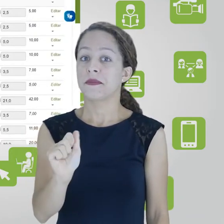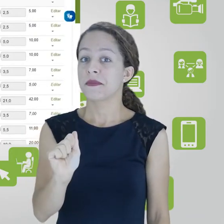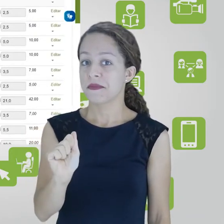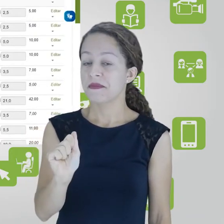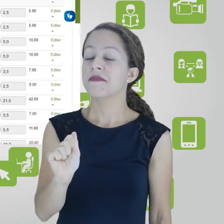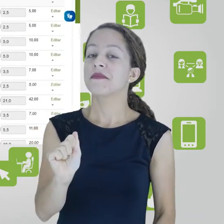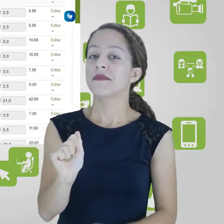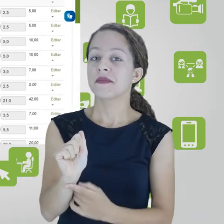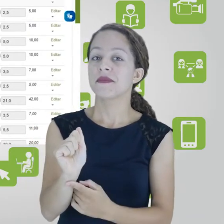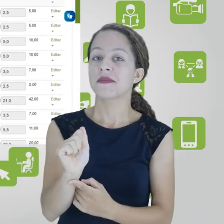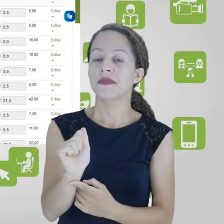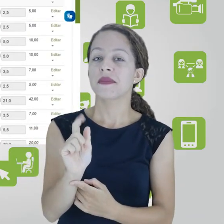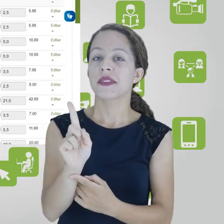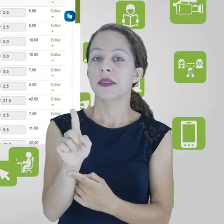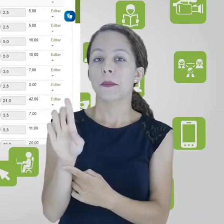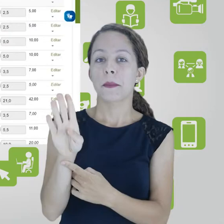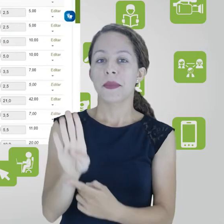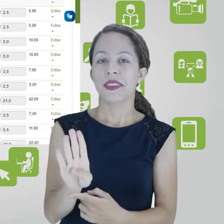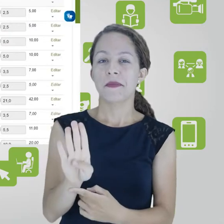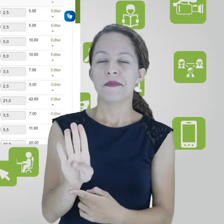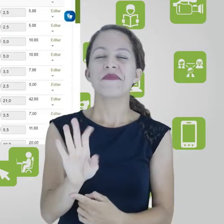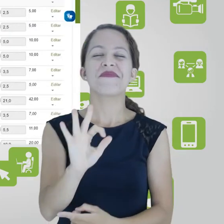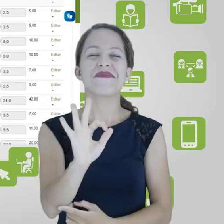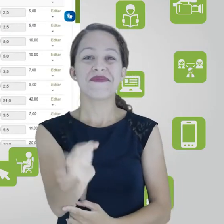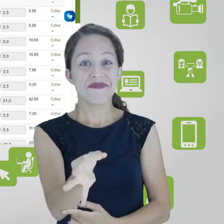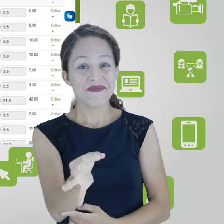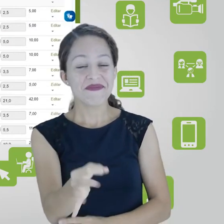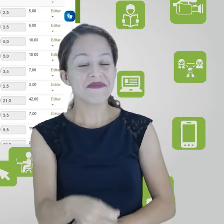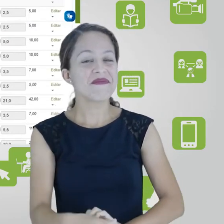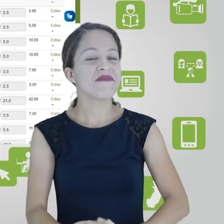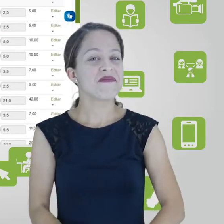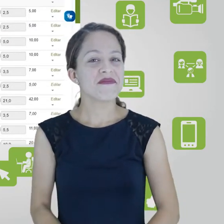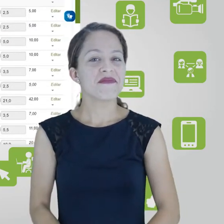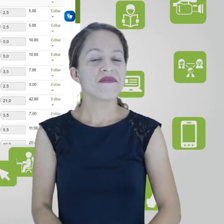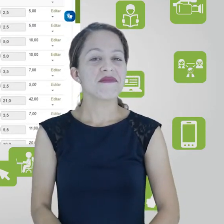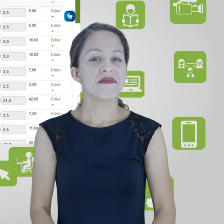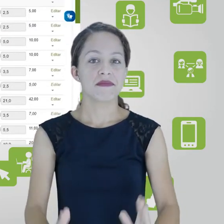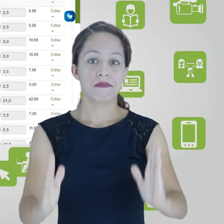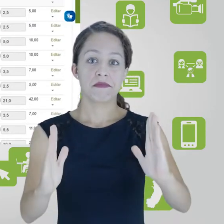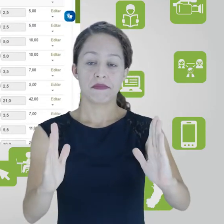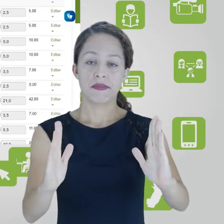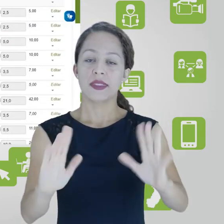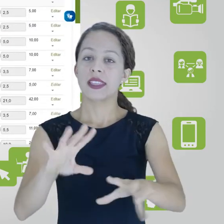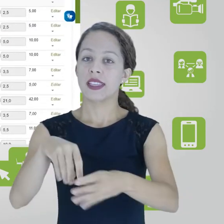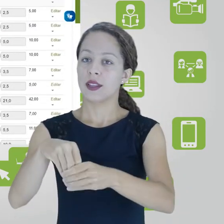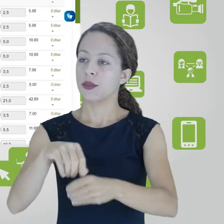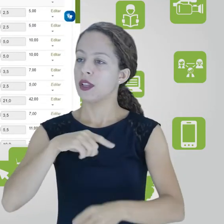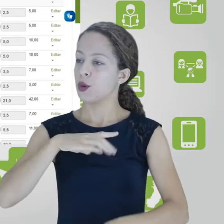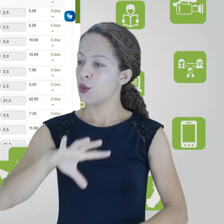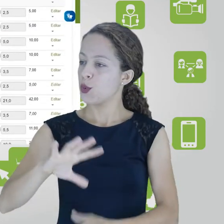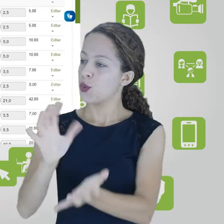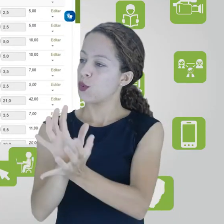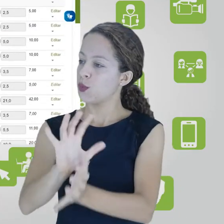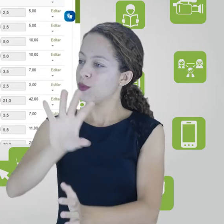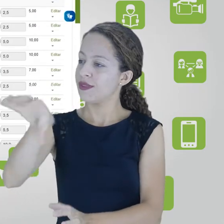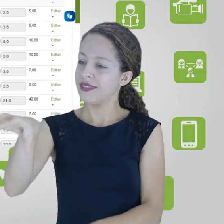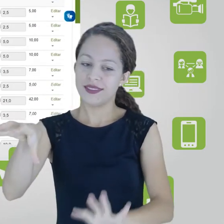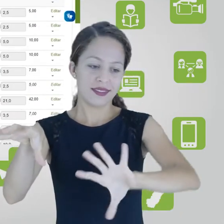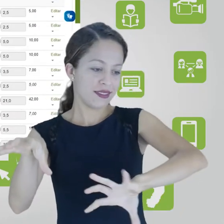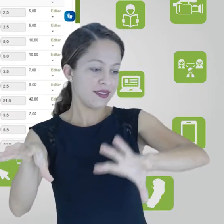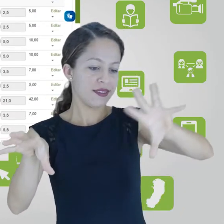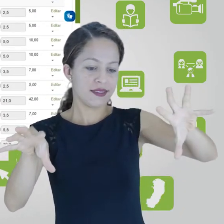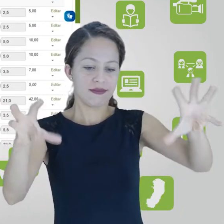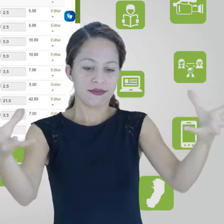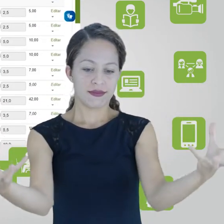chamada qual? Etapa B, certo? Aí eu vou colocar essa